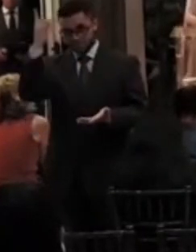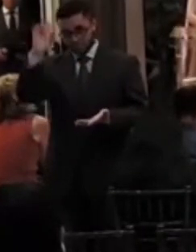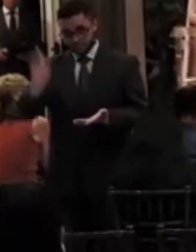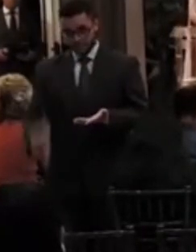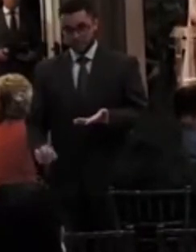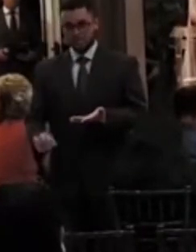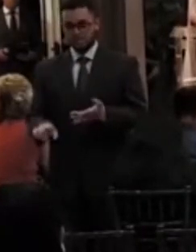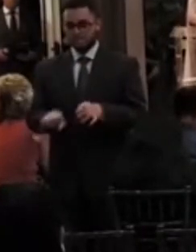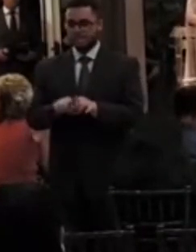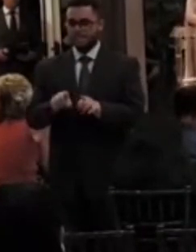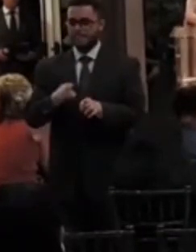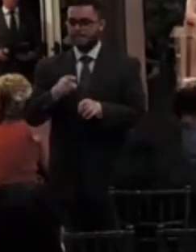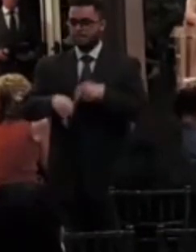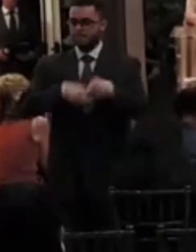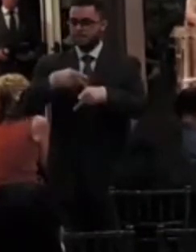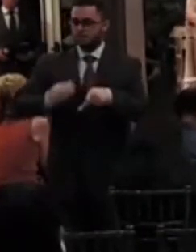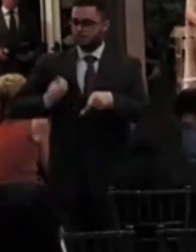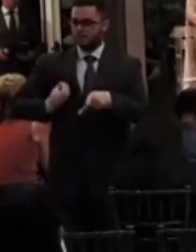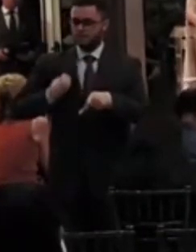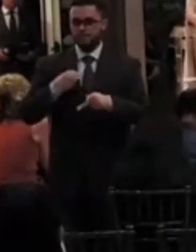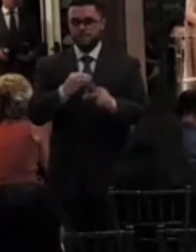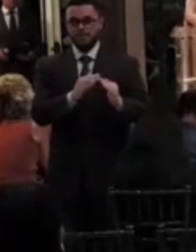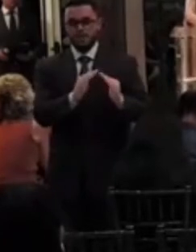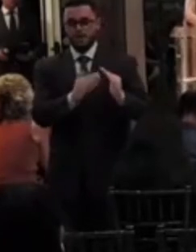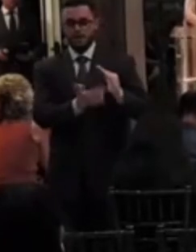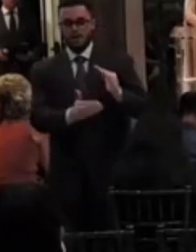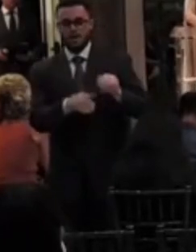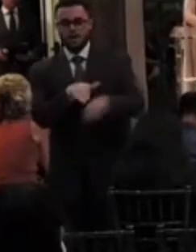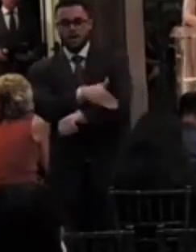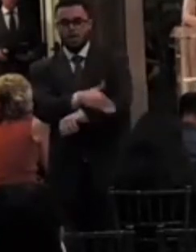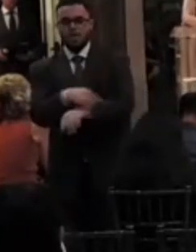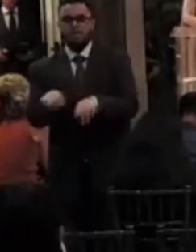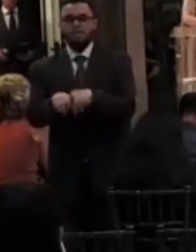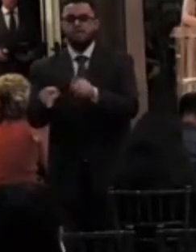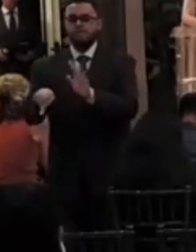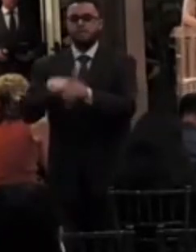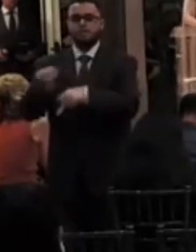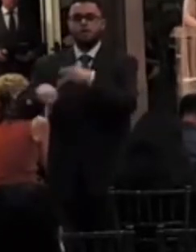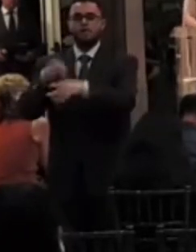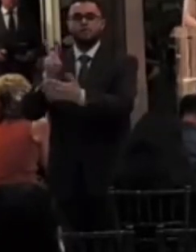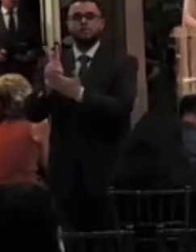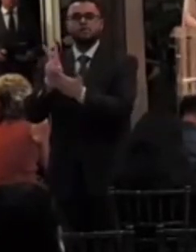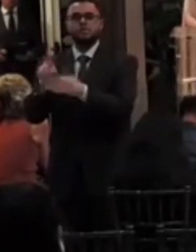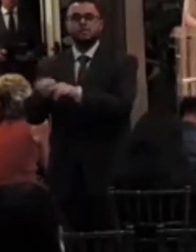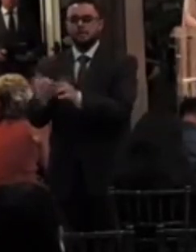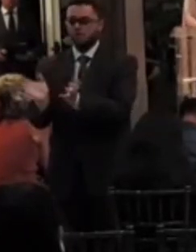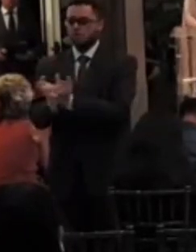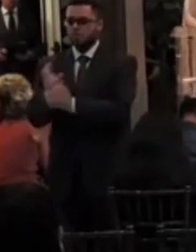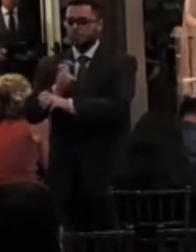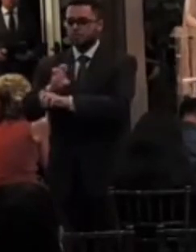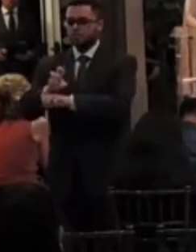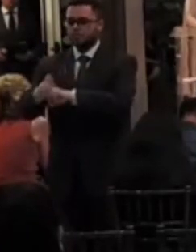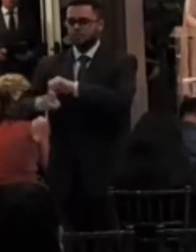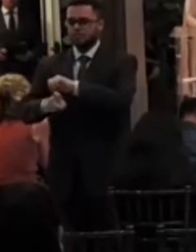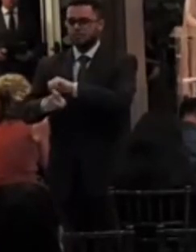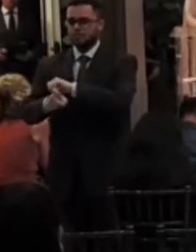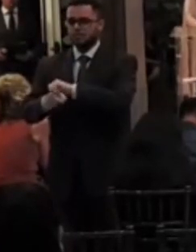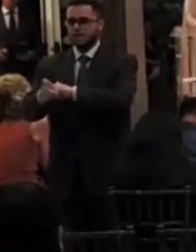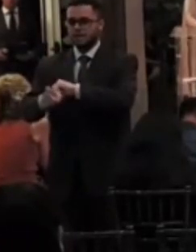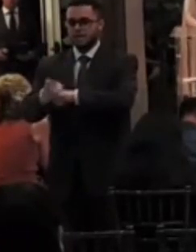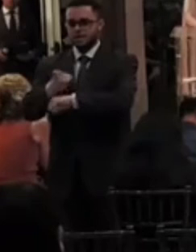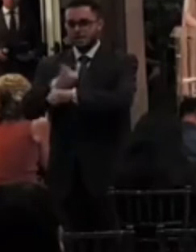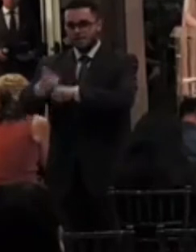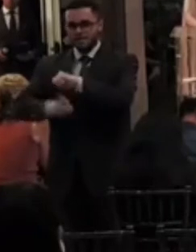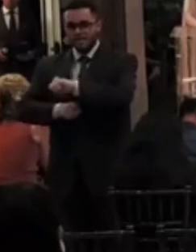em situação de rua, dos povos indígenas, comunidades tradicionais e quilombolas. Seguiremos,